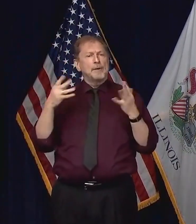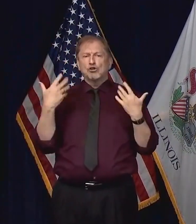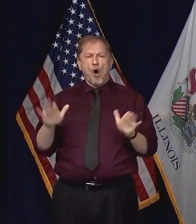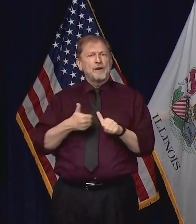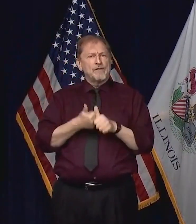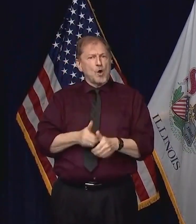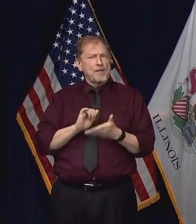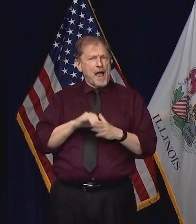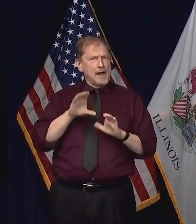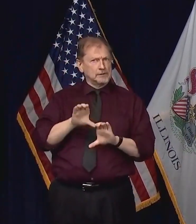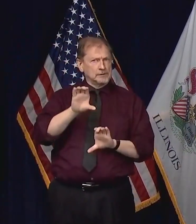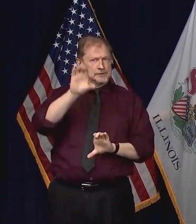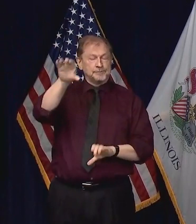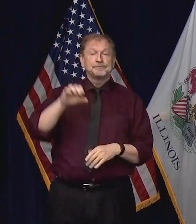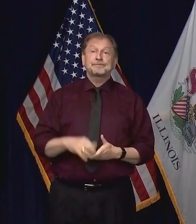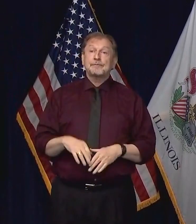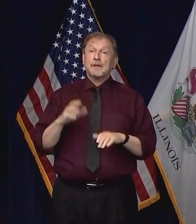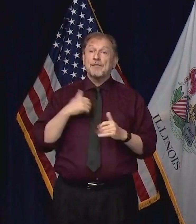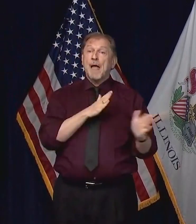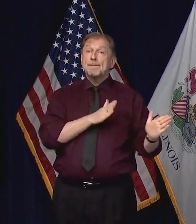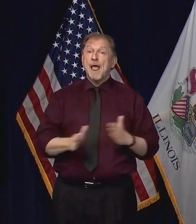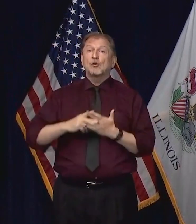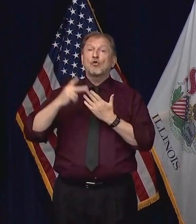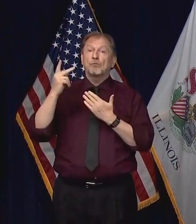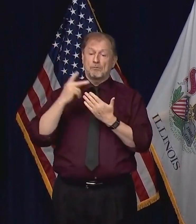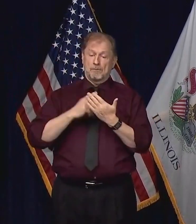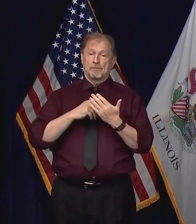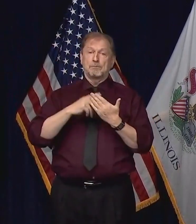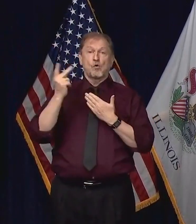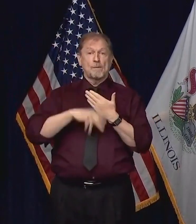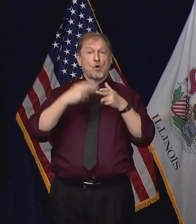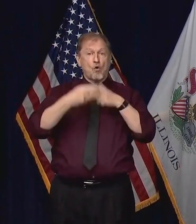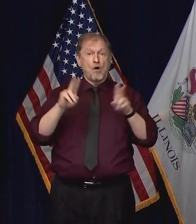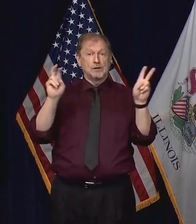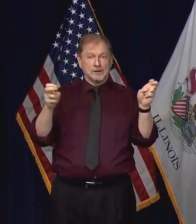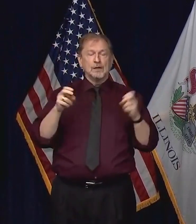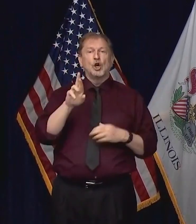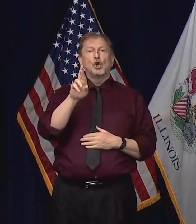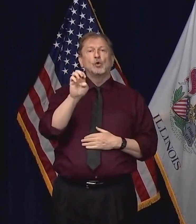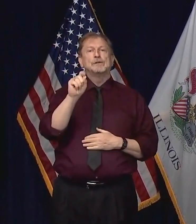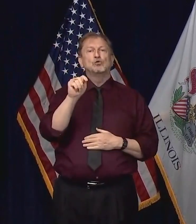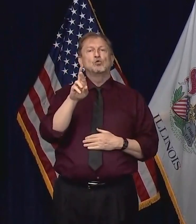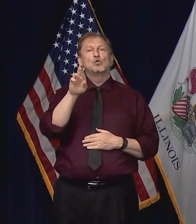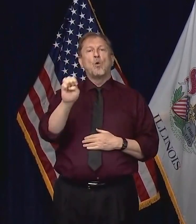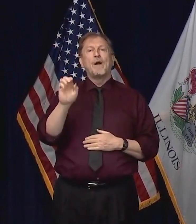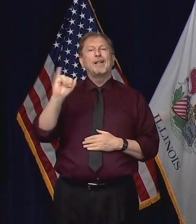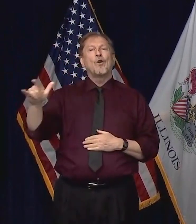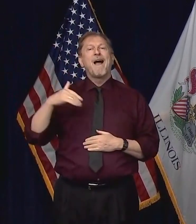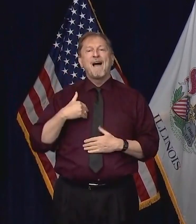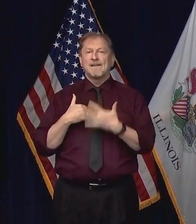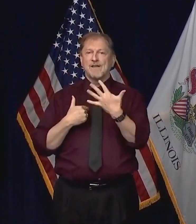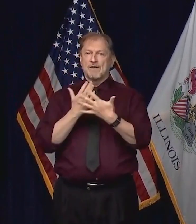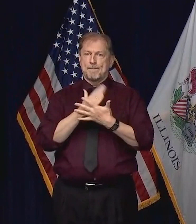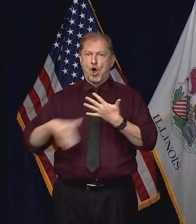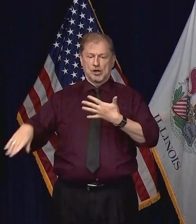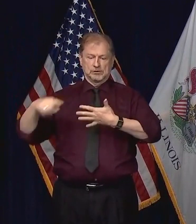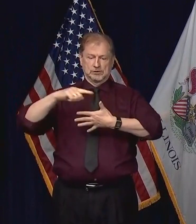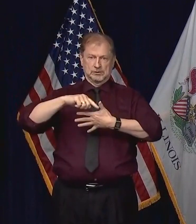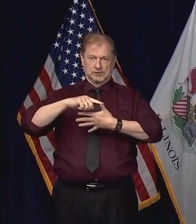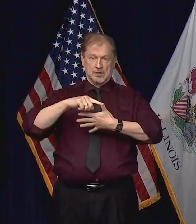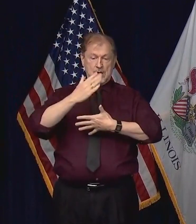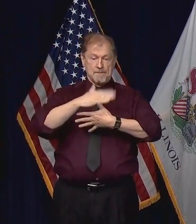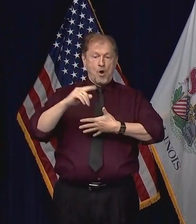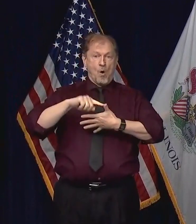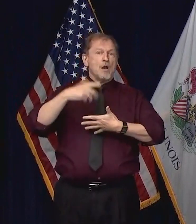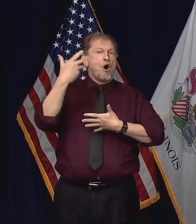Restore Illinois operates with five phases, beginning with phase one, where we saw a state of rapid spread